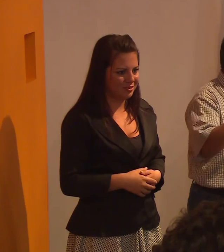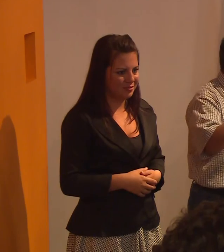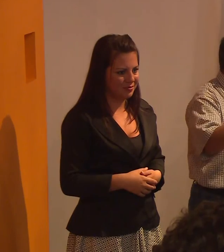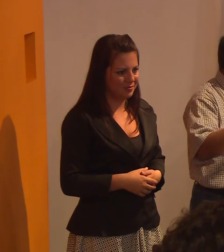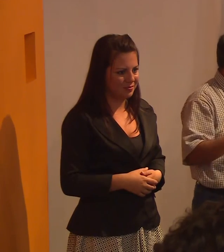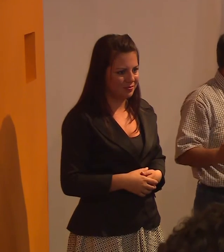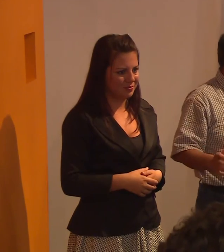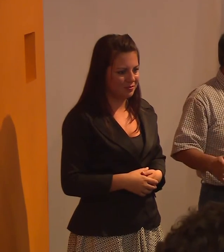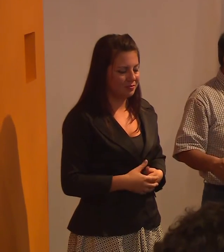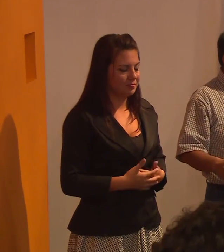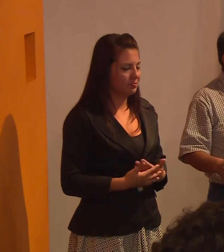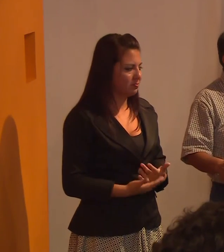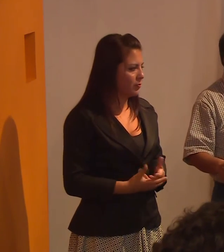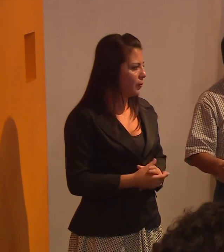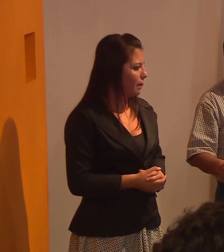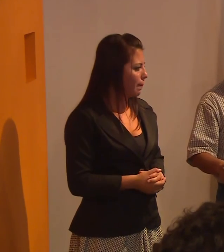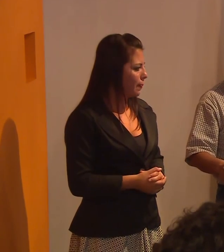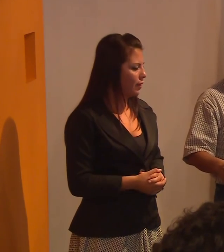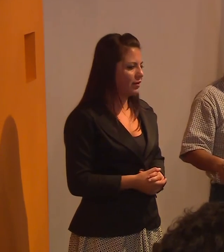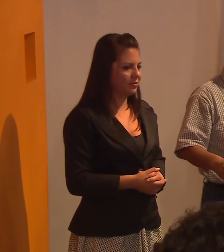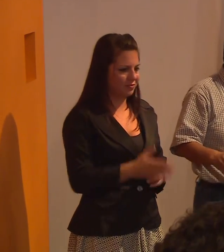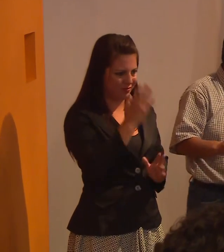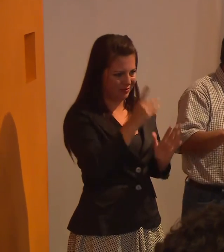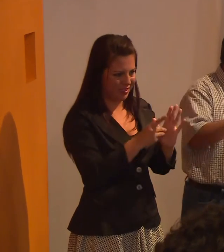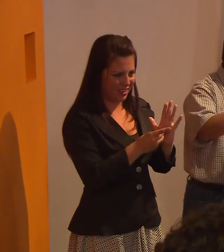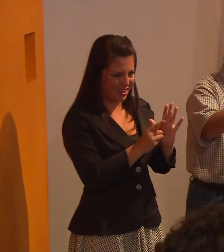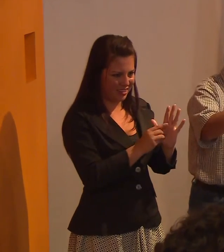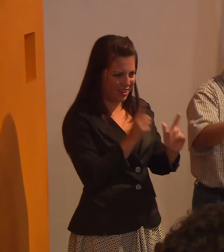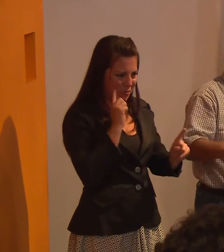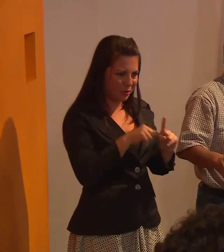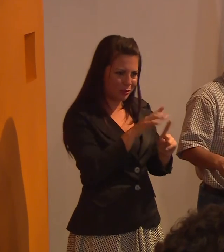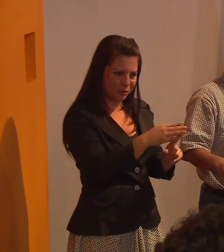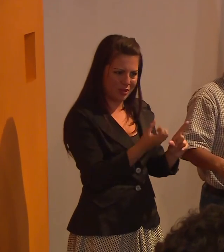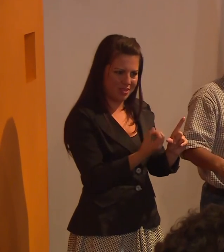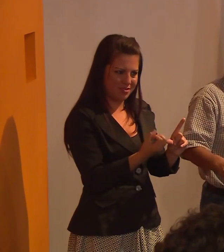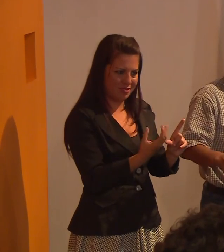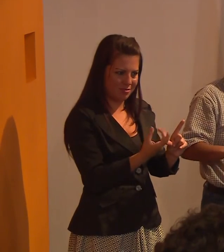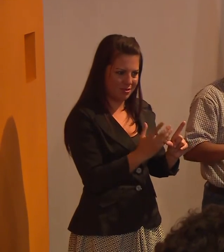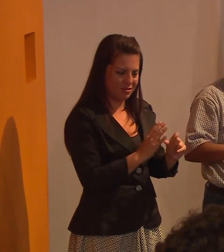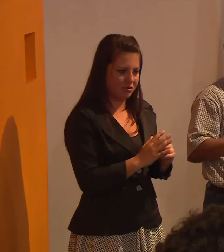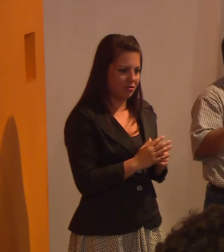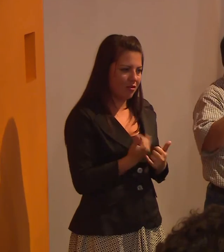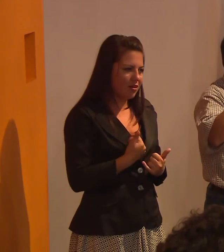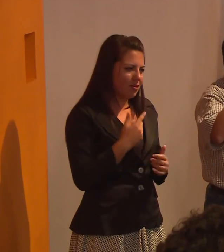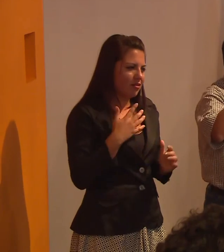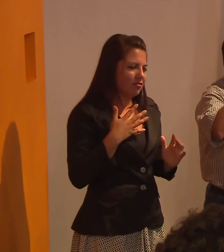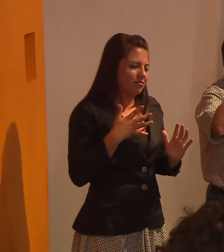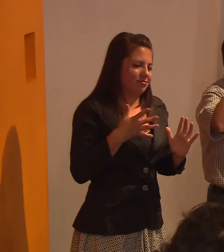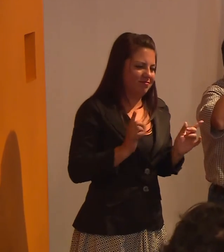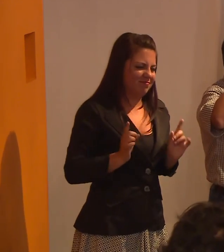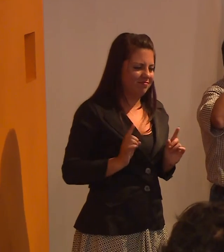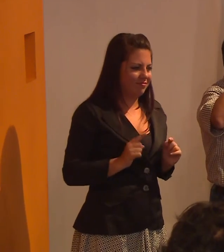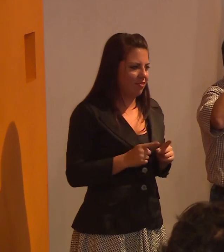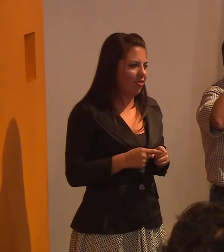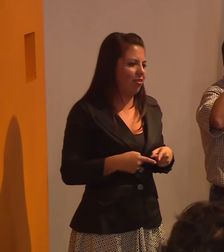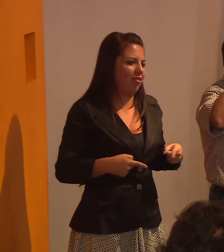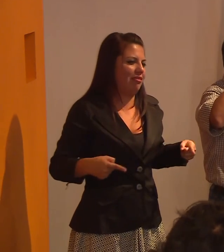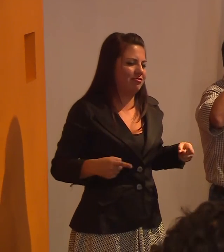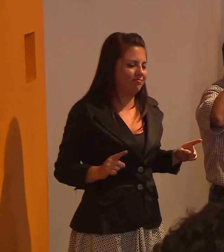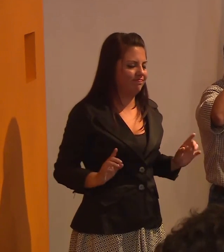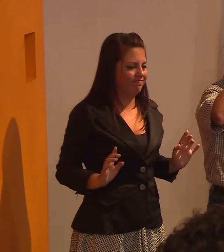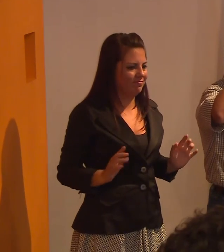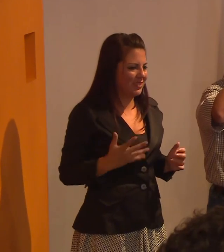al decreto de las reglamenta las licenciaturas y la resolución, en el momento no voy a hablar para no extenderme, pero quiero decir